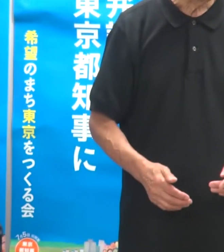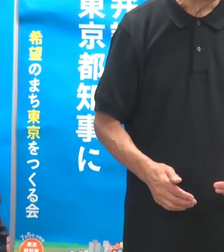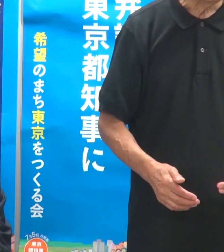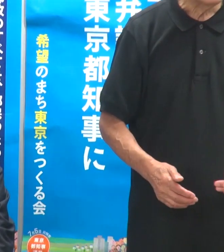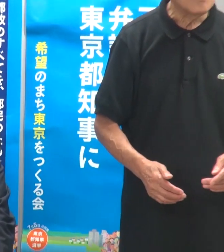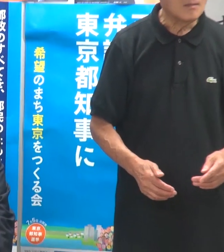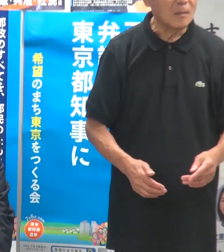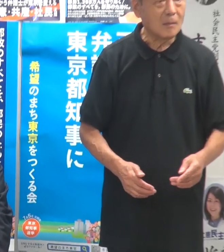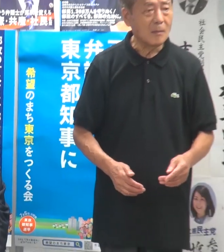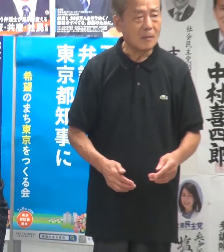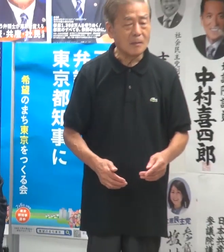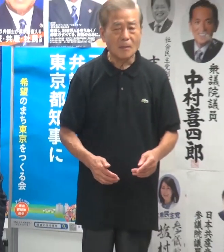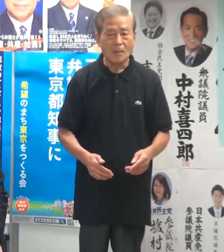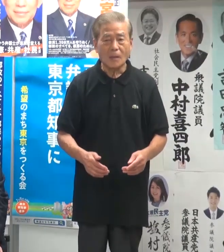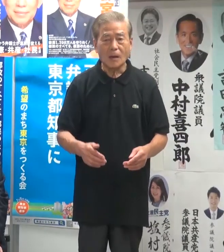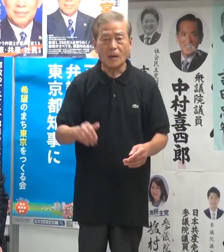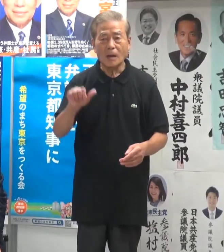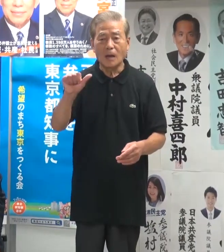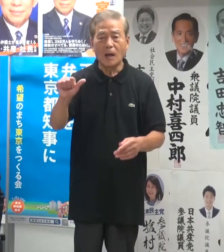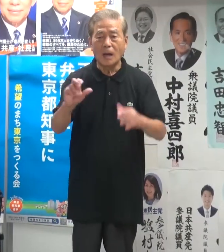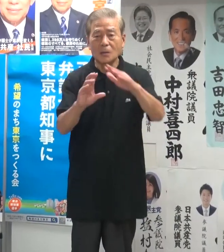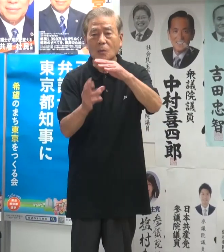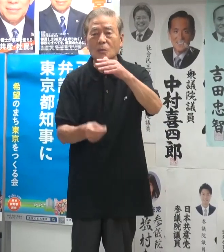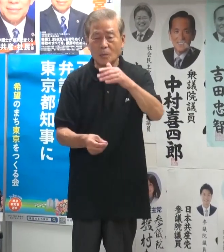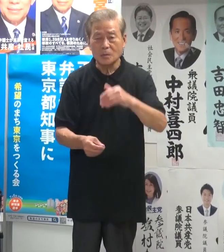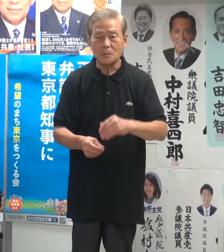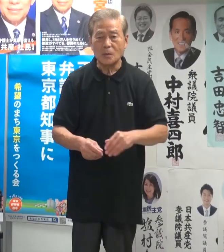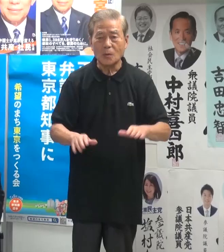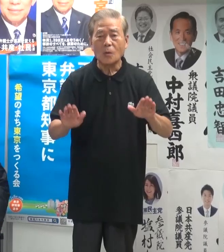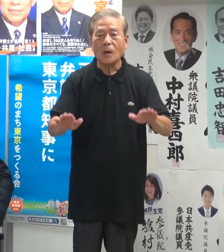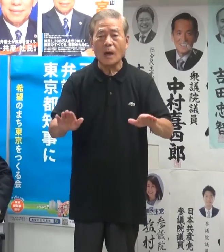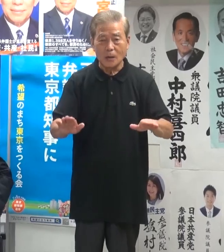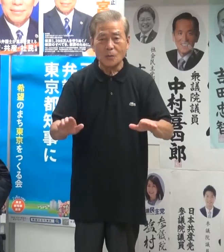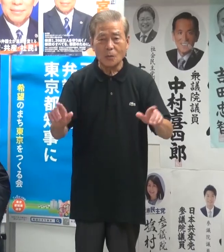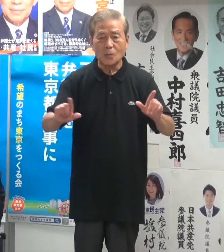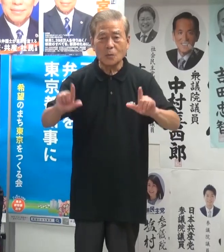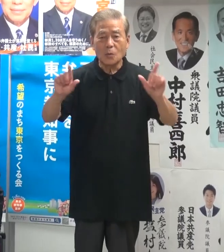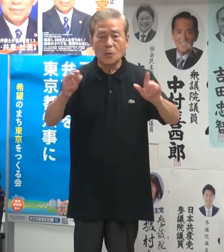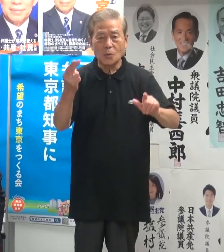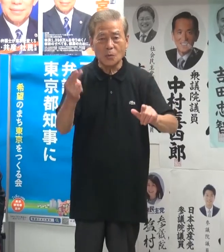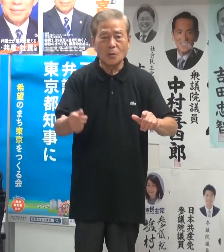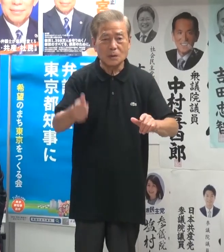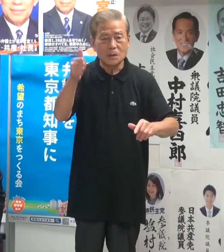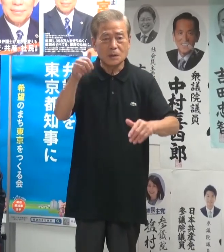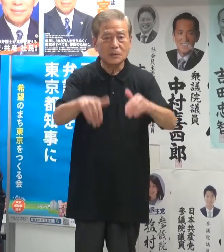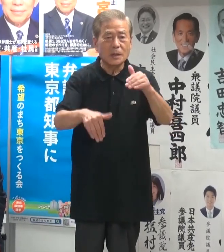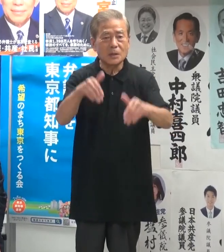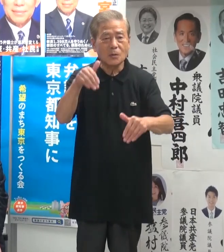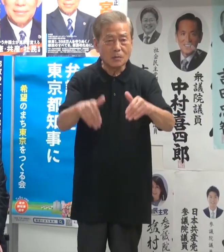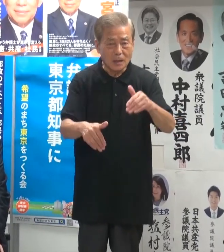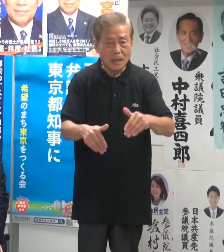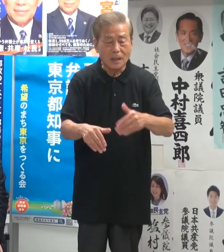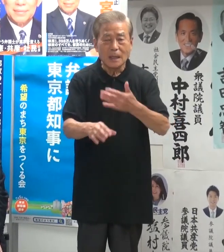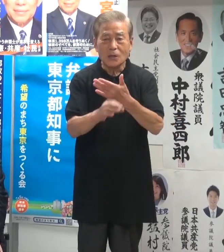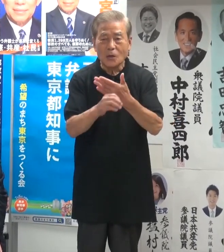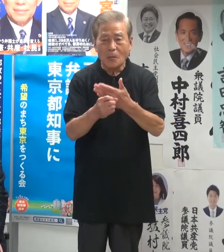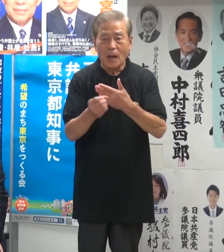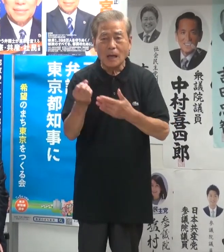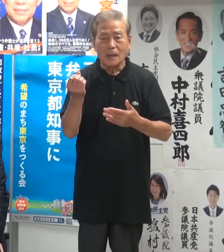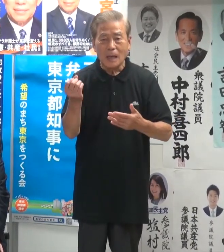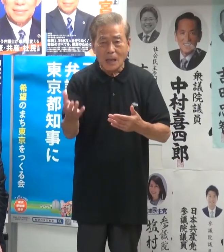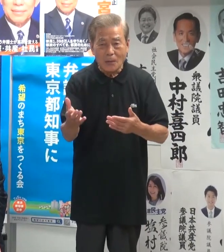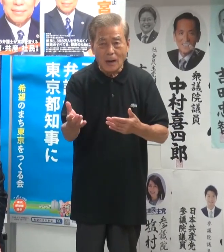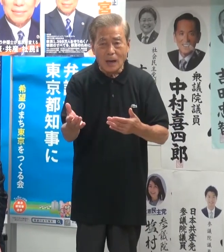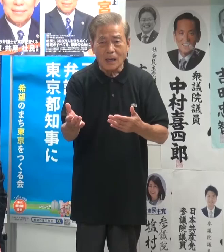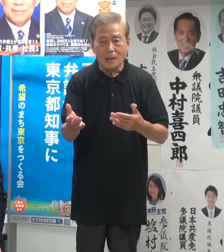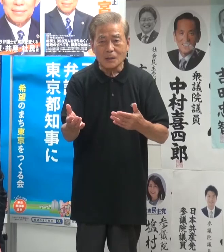フリーランスの麻生って言いますけれど、今回のこの選挙で令和無党派的な